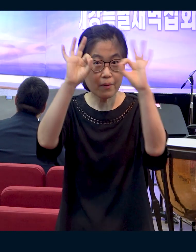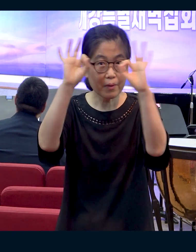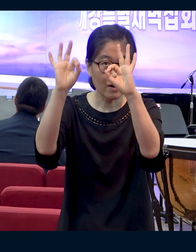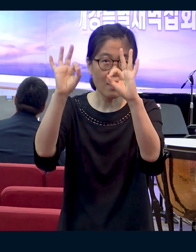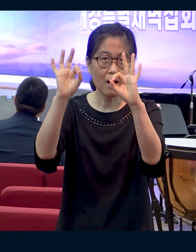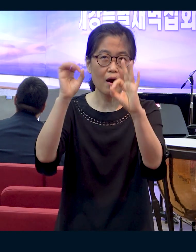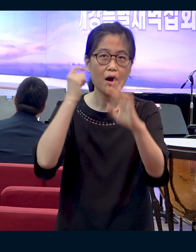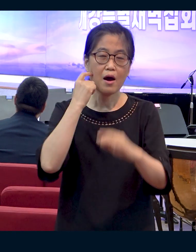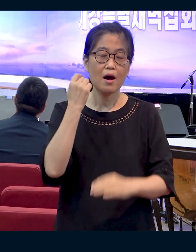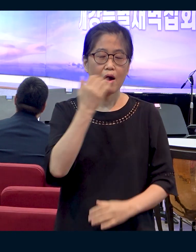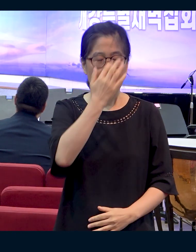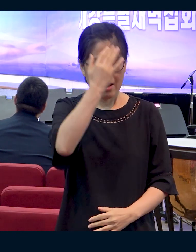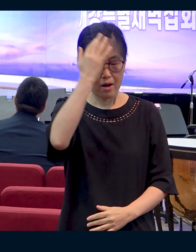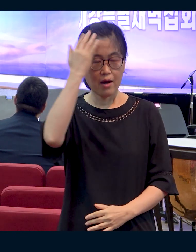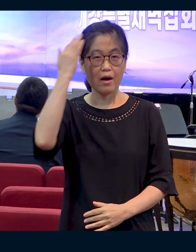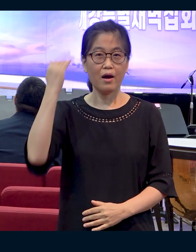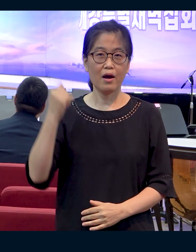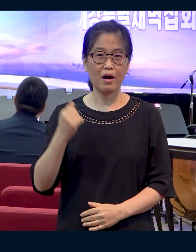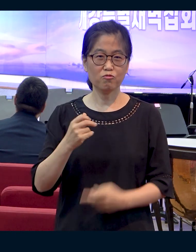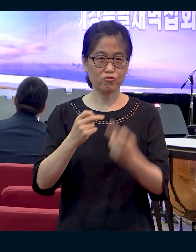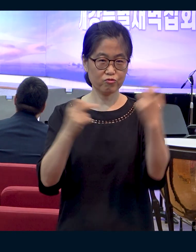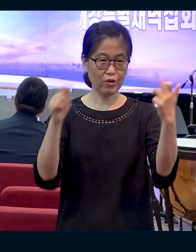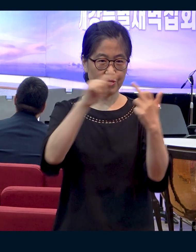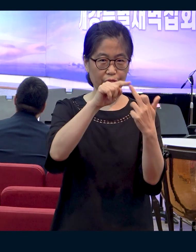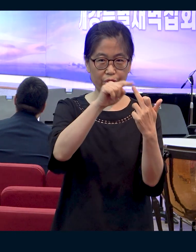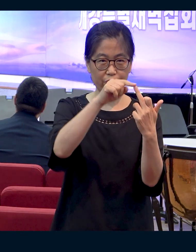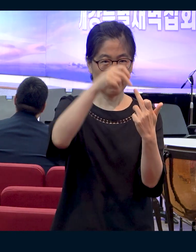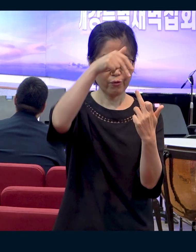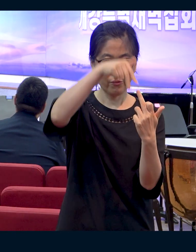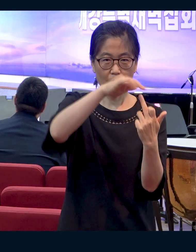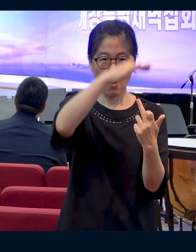산 위에서 야경을 보면 얼마나 정말